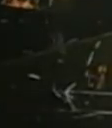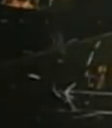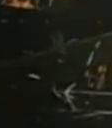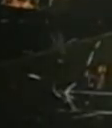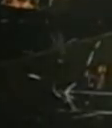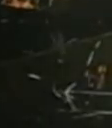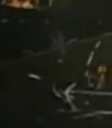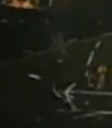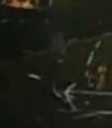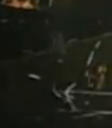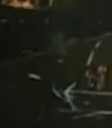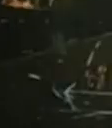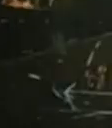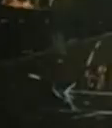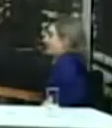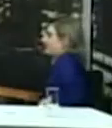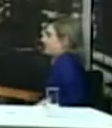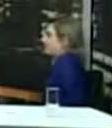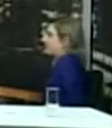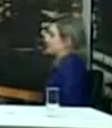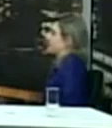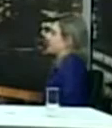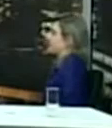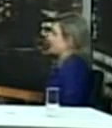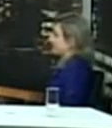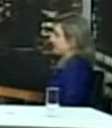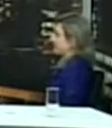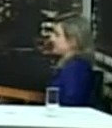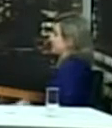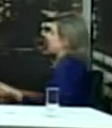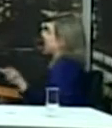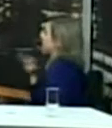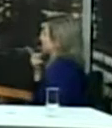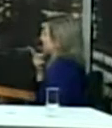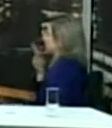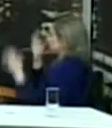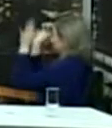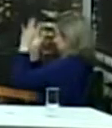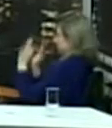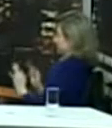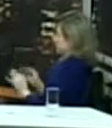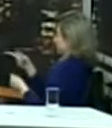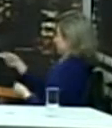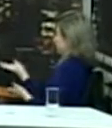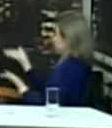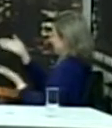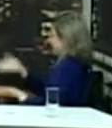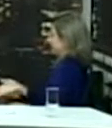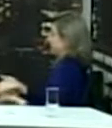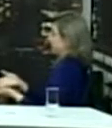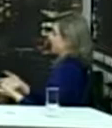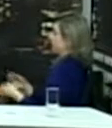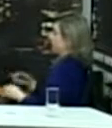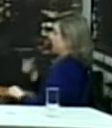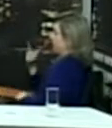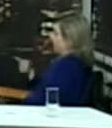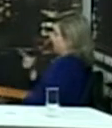É isso? A gente está muito feliz de te ter aqui. Falando. É a primeira vez que a gente faz uma comunicação